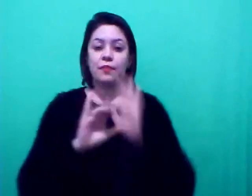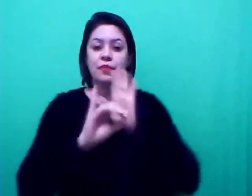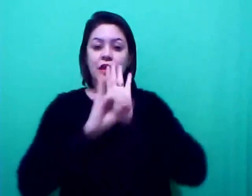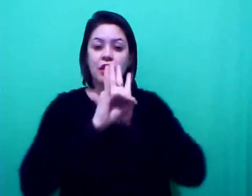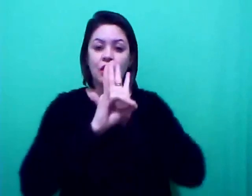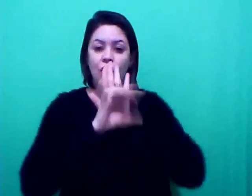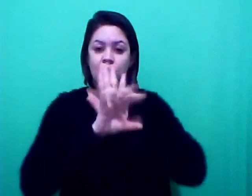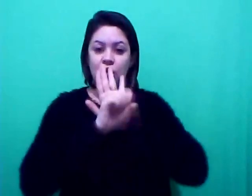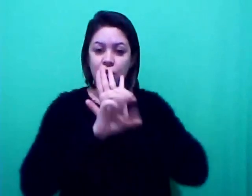Olha,